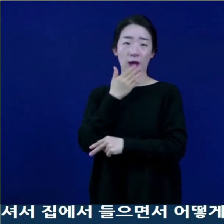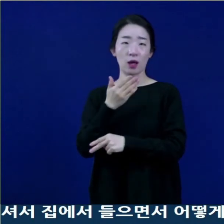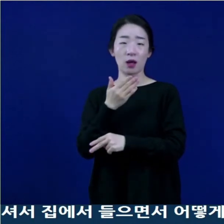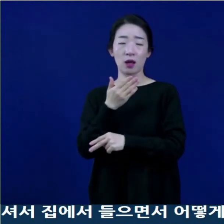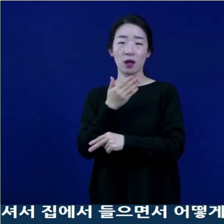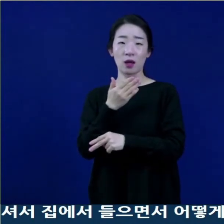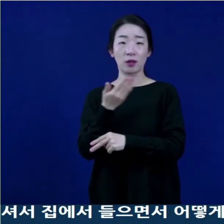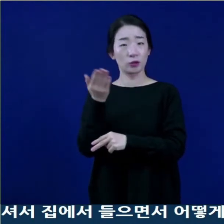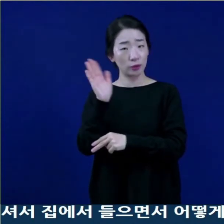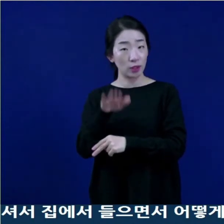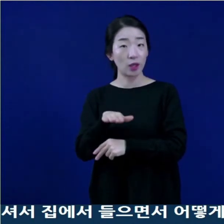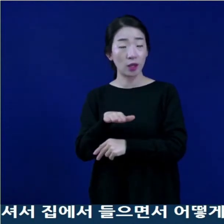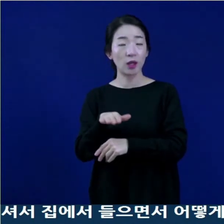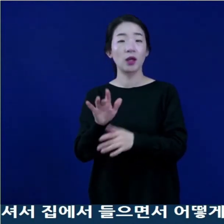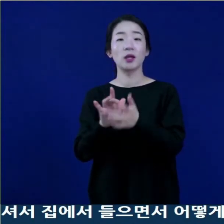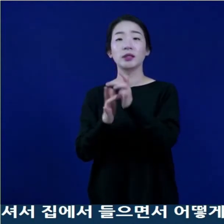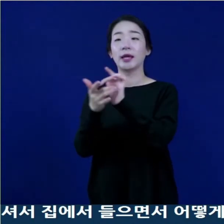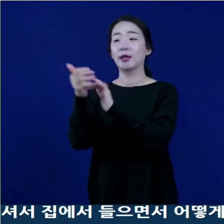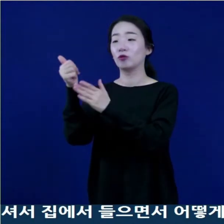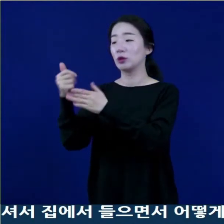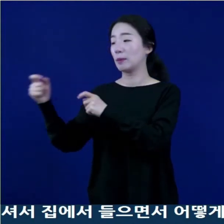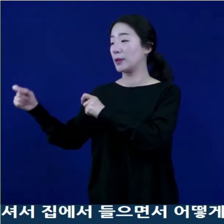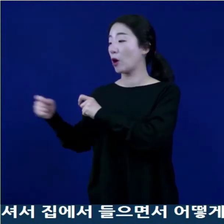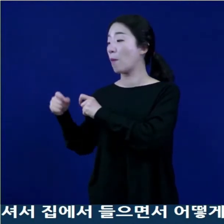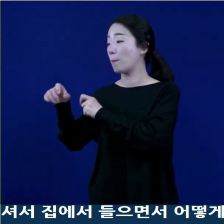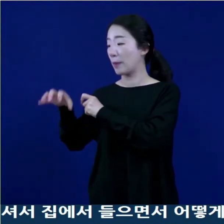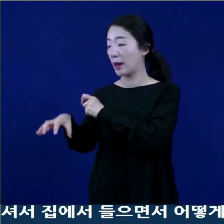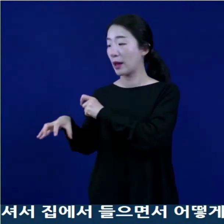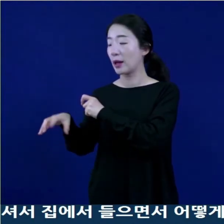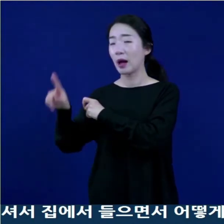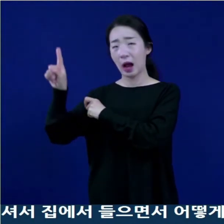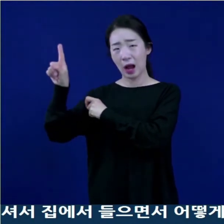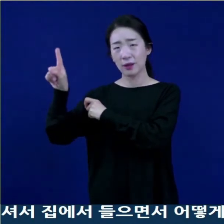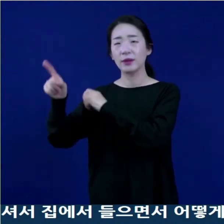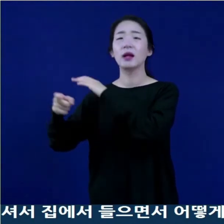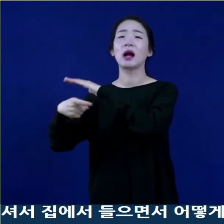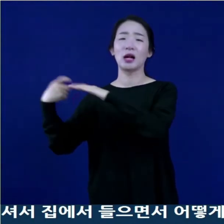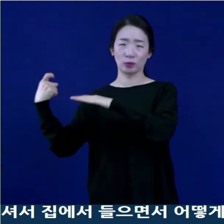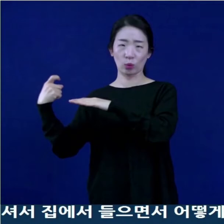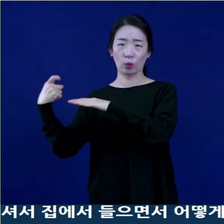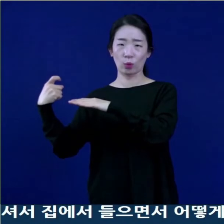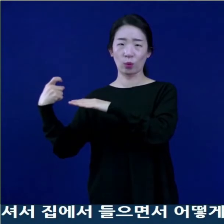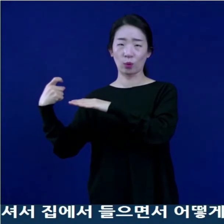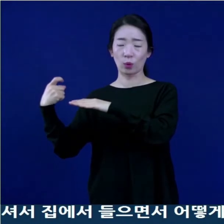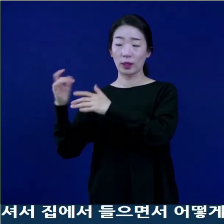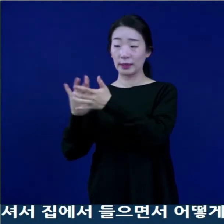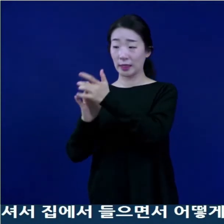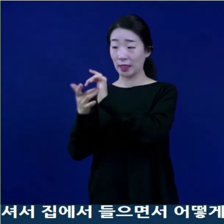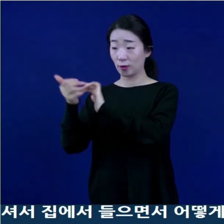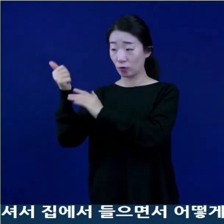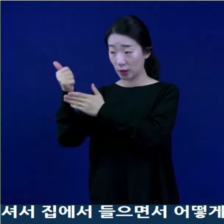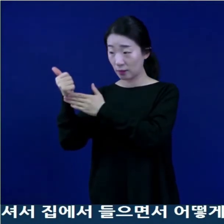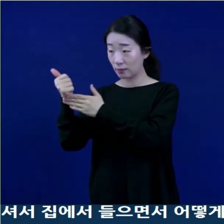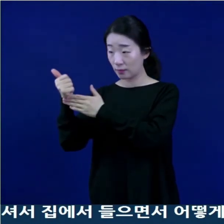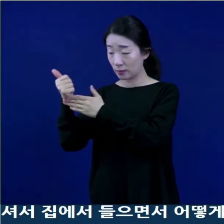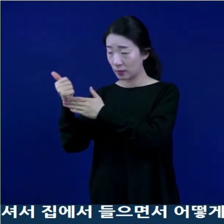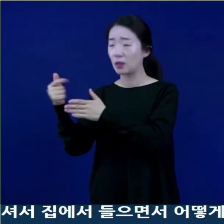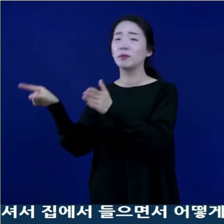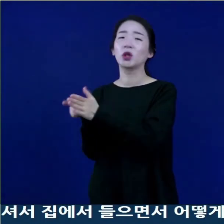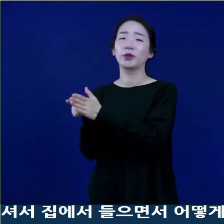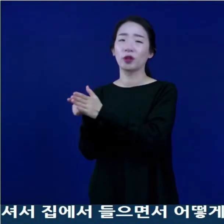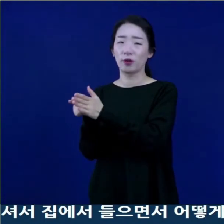특별히 예수님 옆에 있었던 한편의 강도, 회심한 그